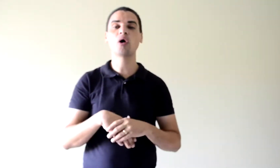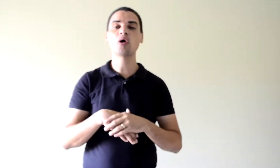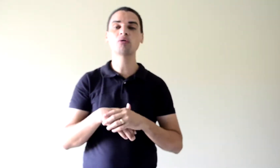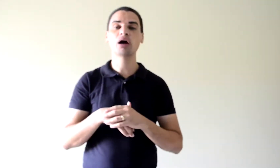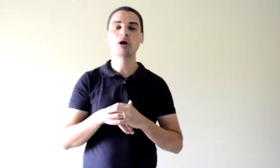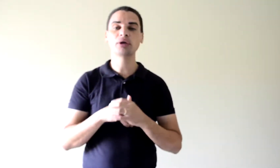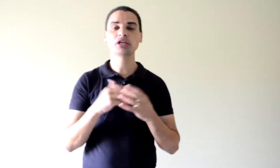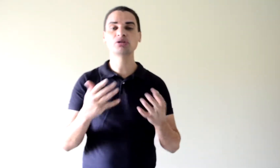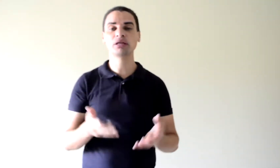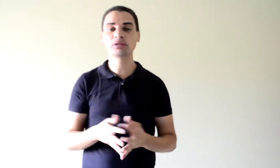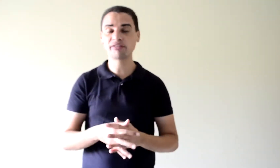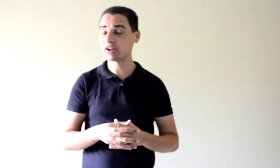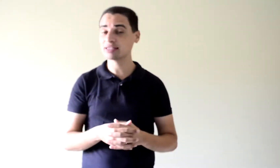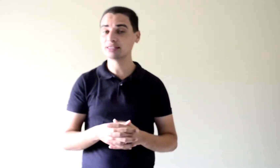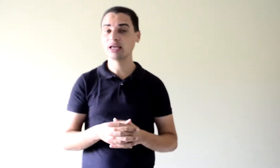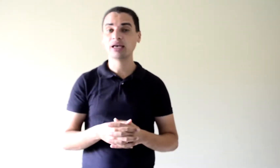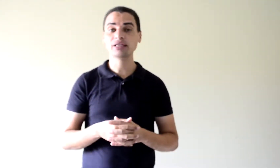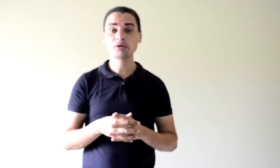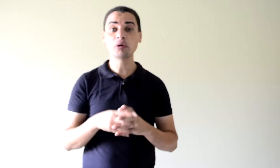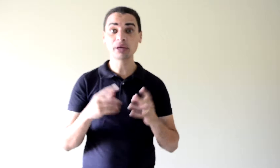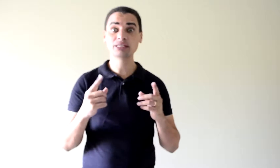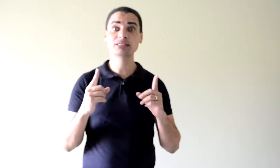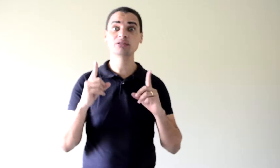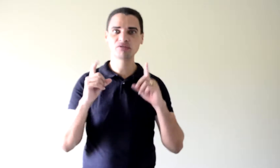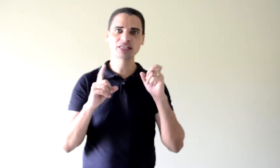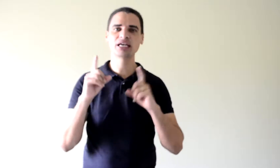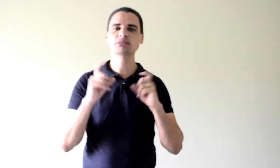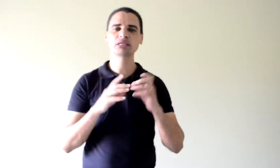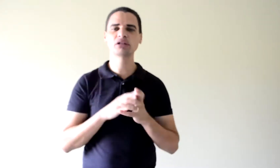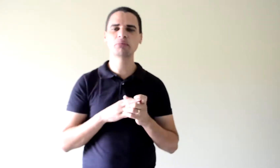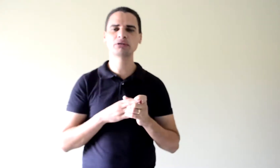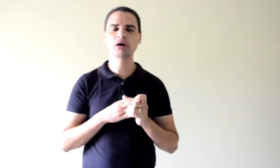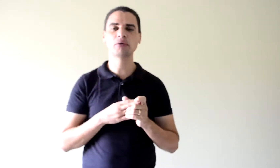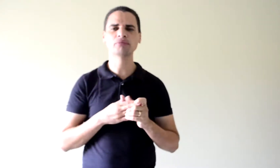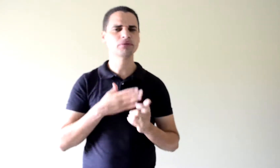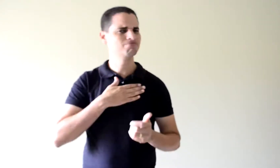ou o entendimento da frase. Então eu preciso fazer a expressão no manual.